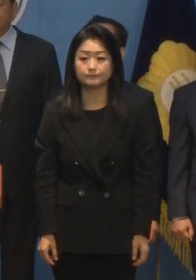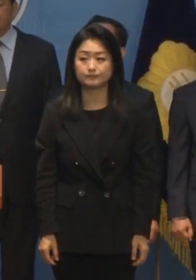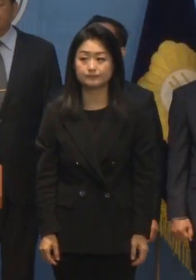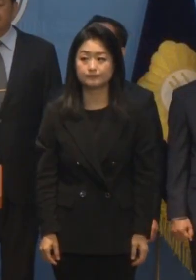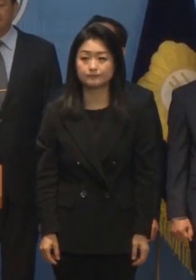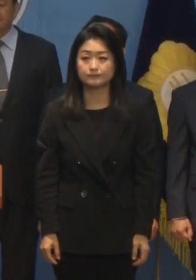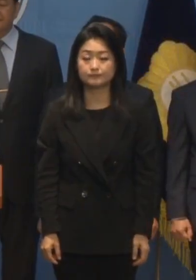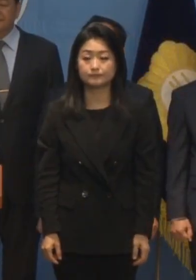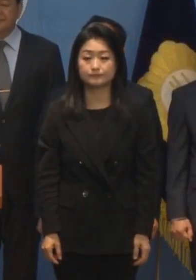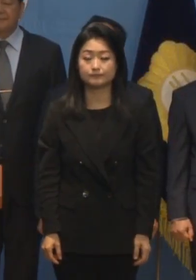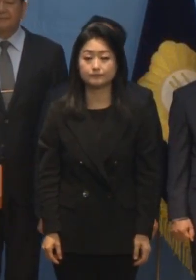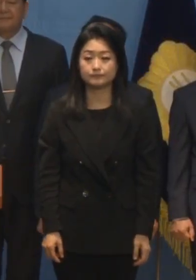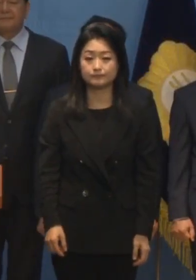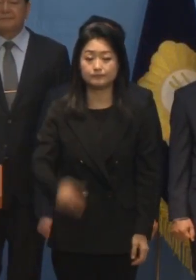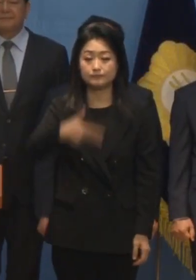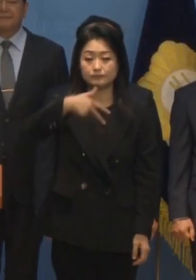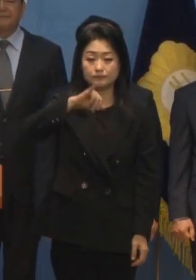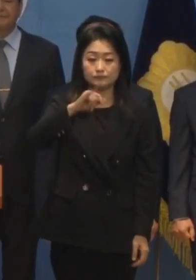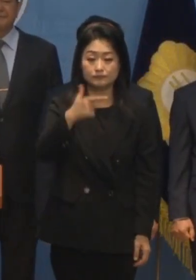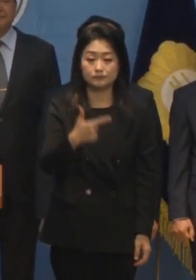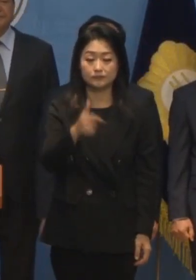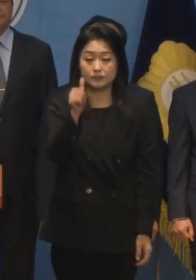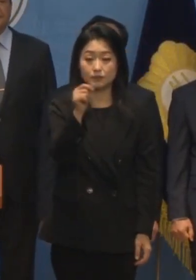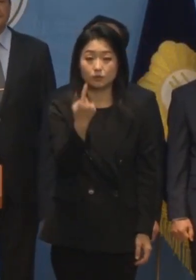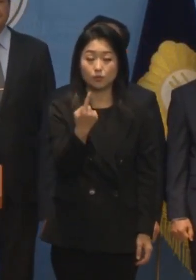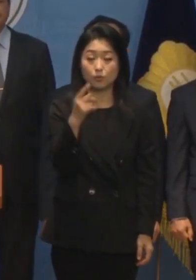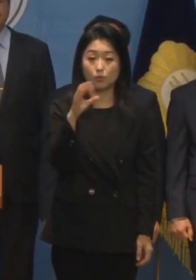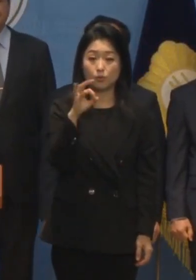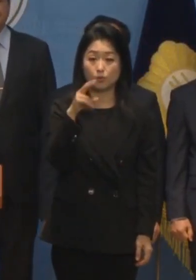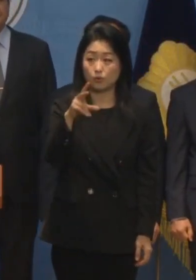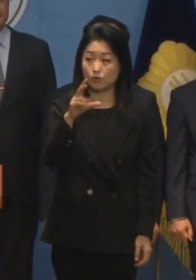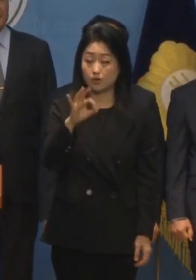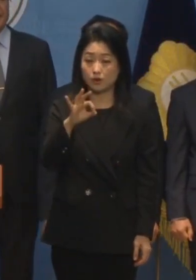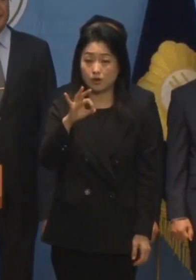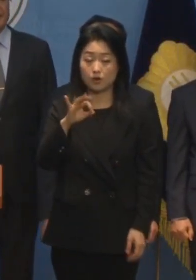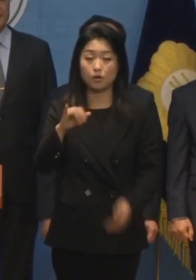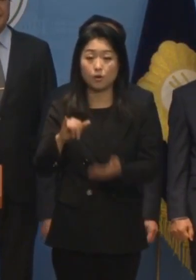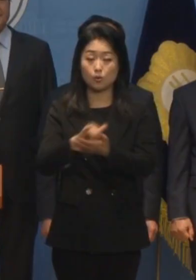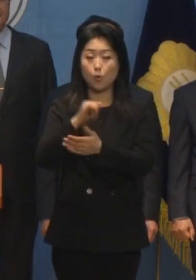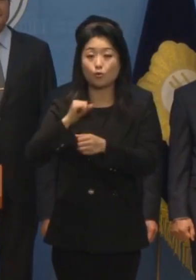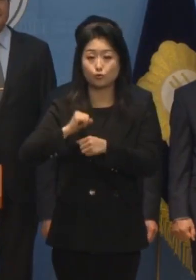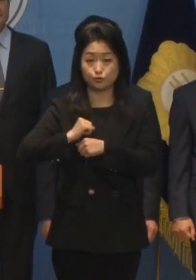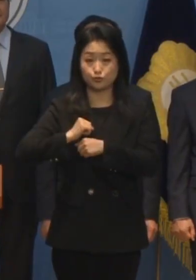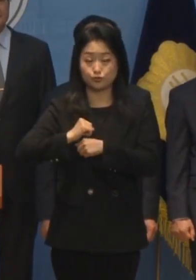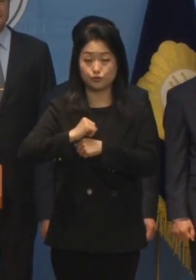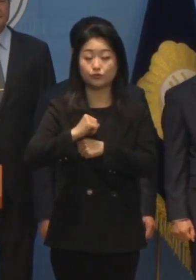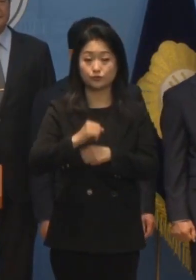네, 다음은 진호영 예비역 공군 준장께서 말씀하겠습니다.